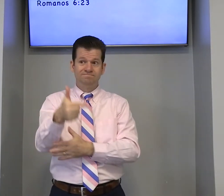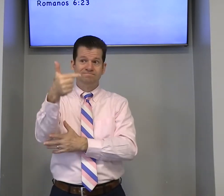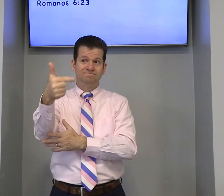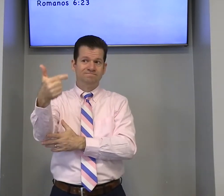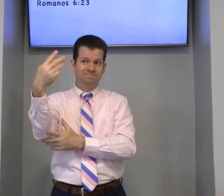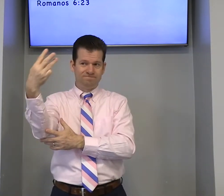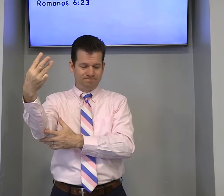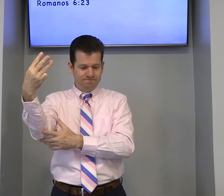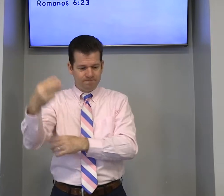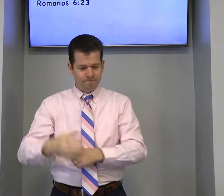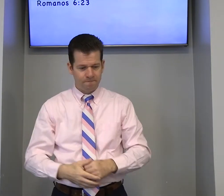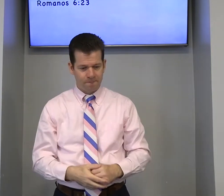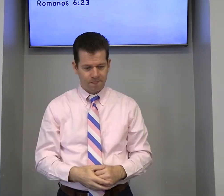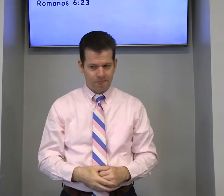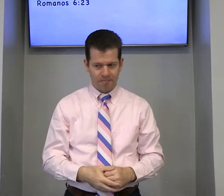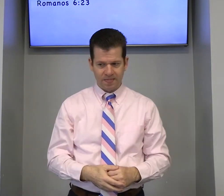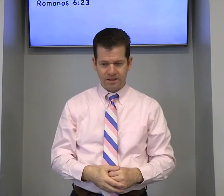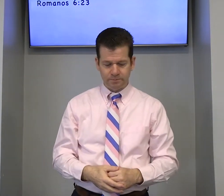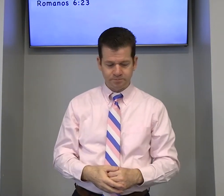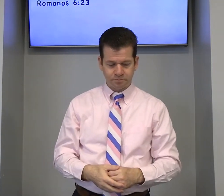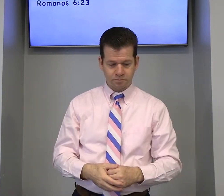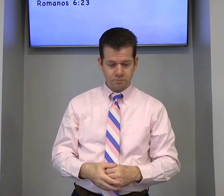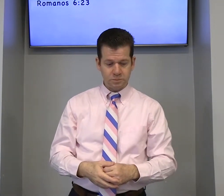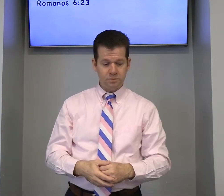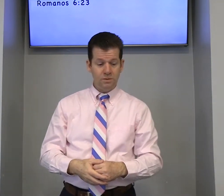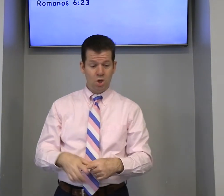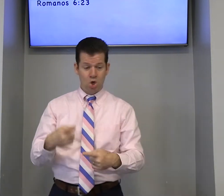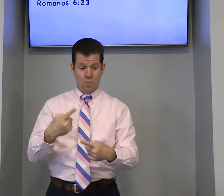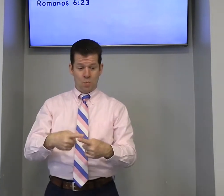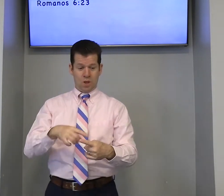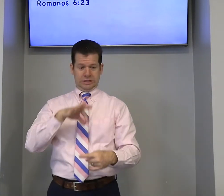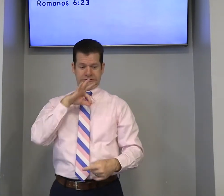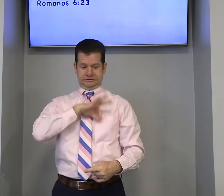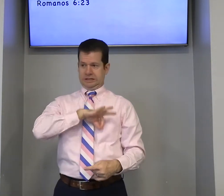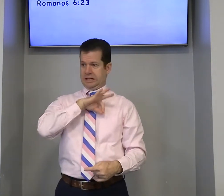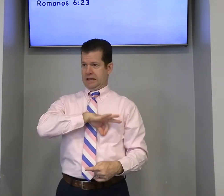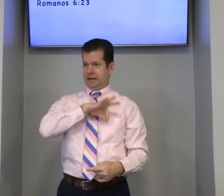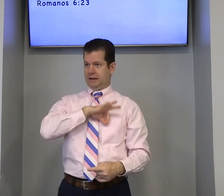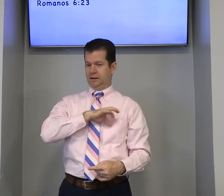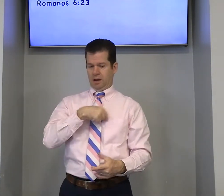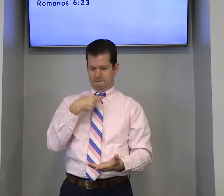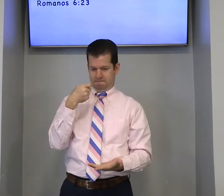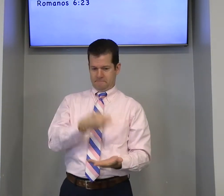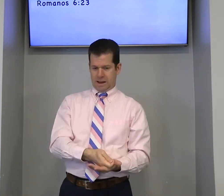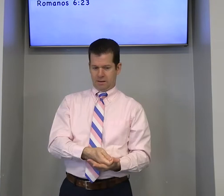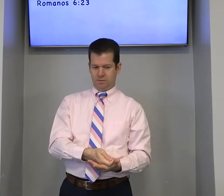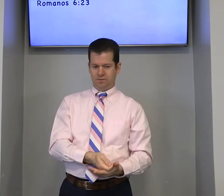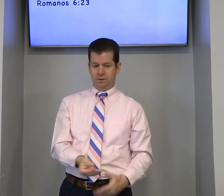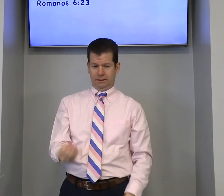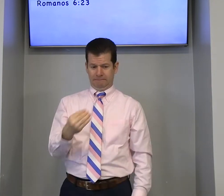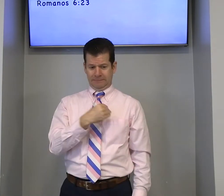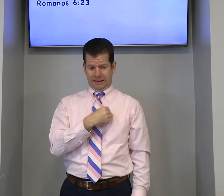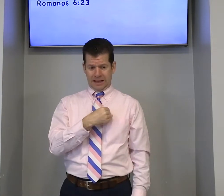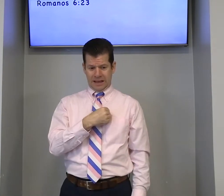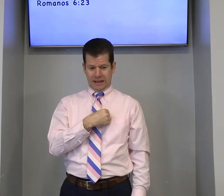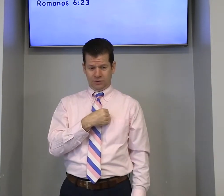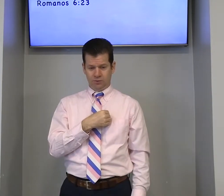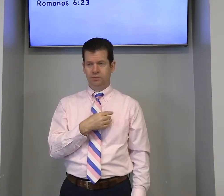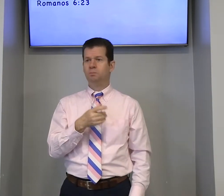como castigo. Romanos, capítulo 6, versículo 23. Porque o